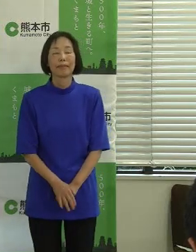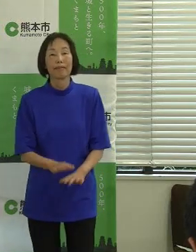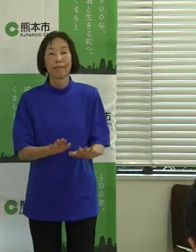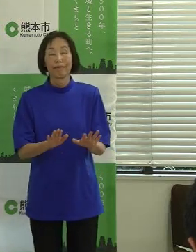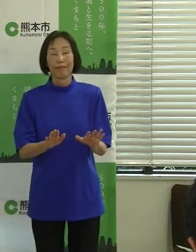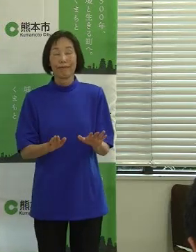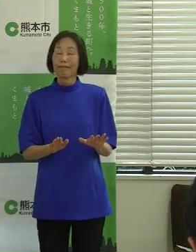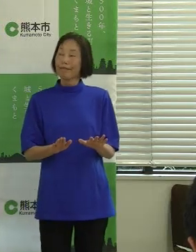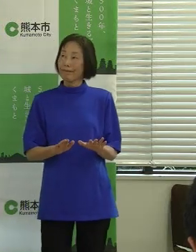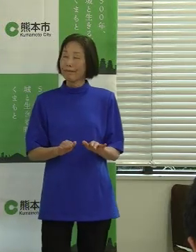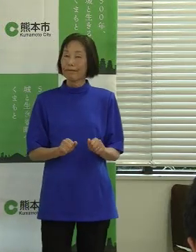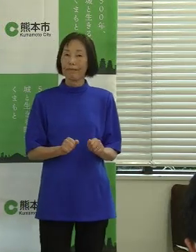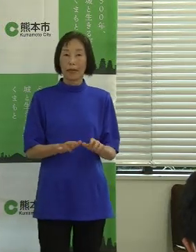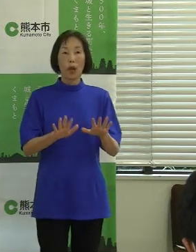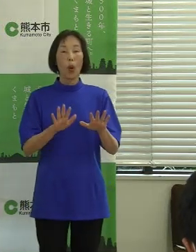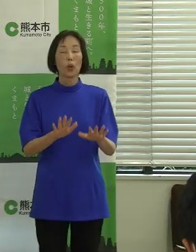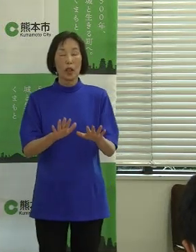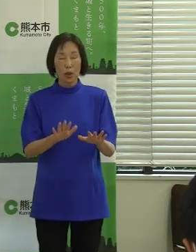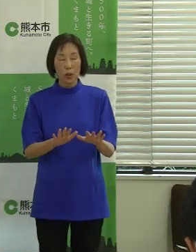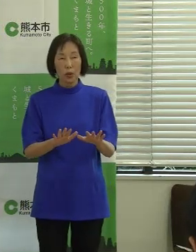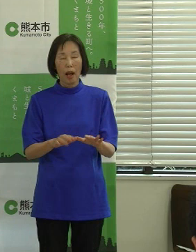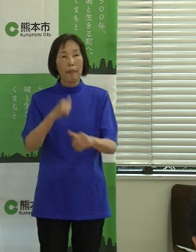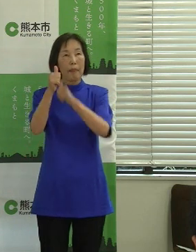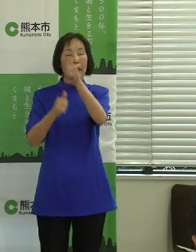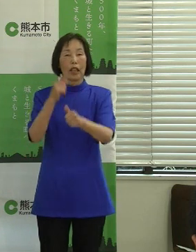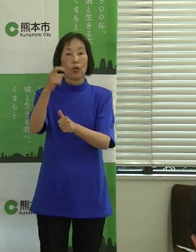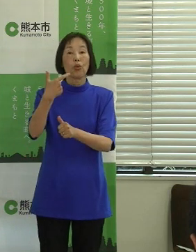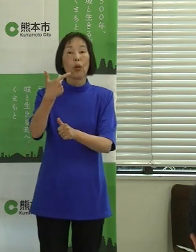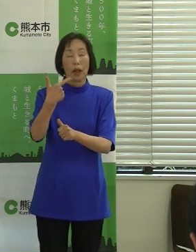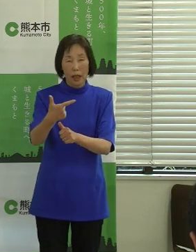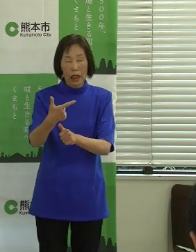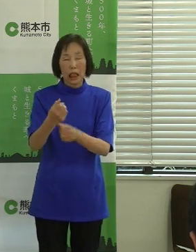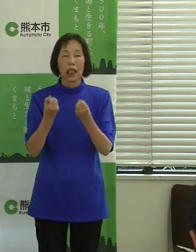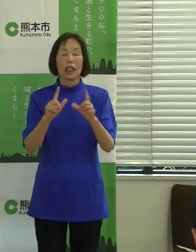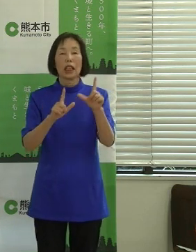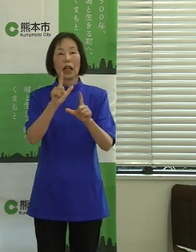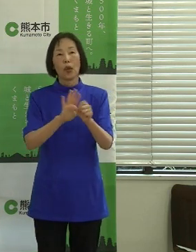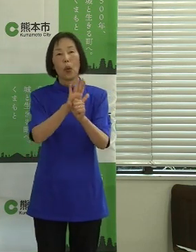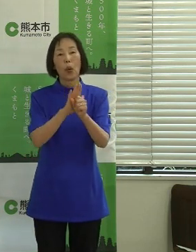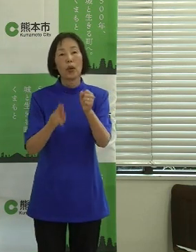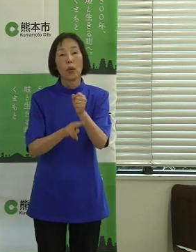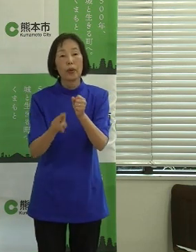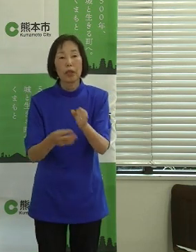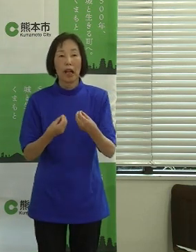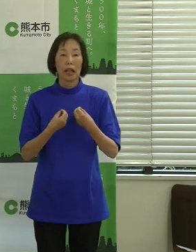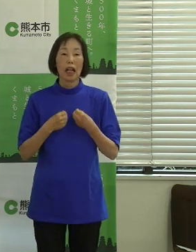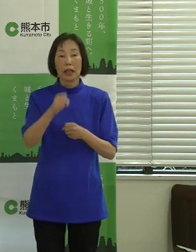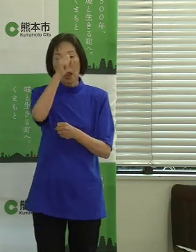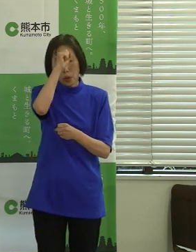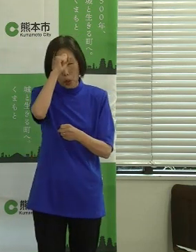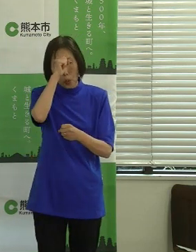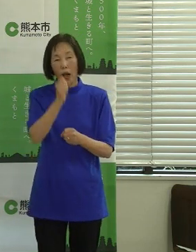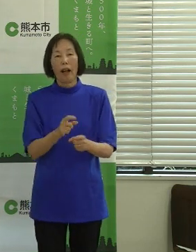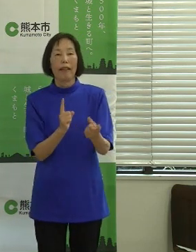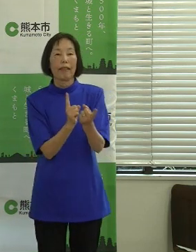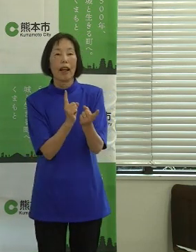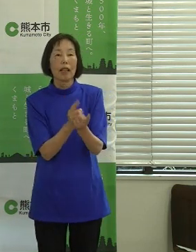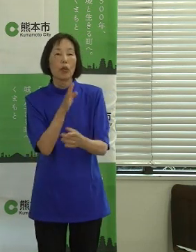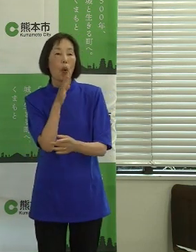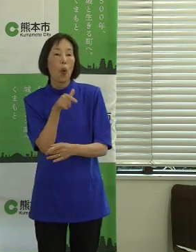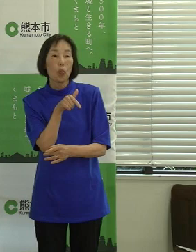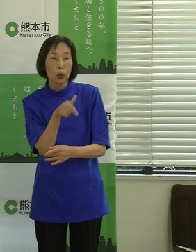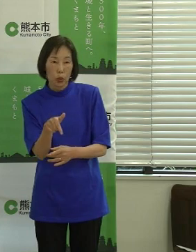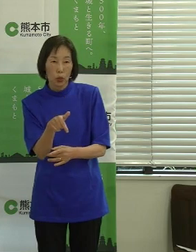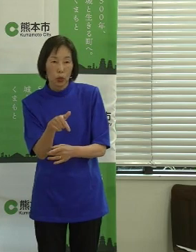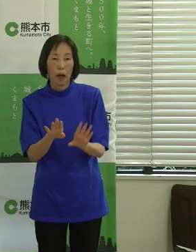それでは、本日第16回新型コロナウイルス感染症対策本部を開催いたしまし